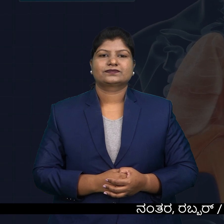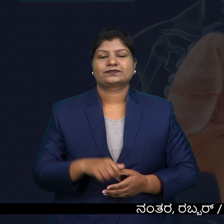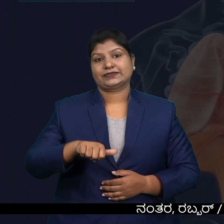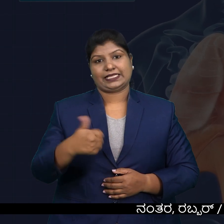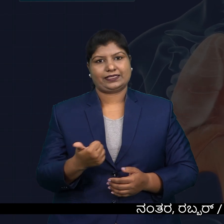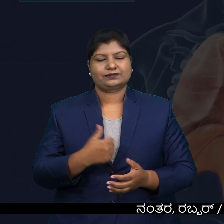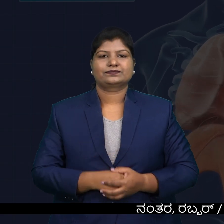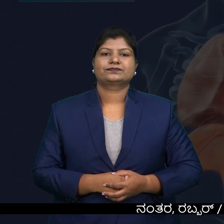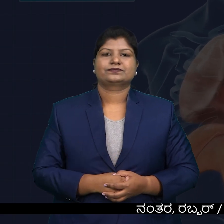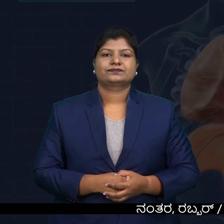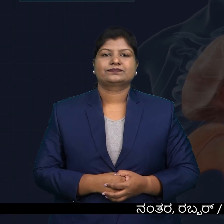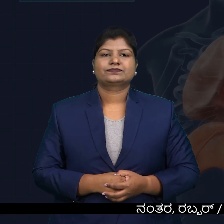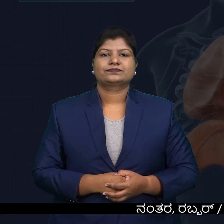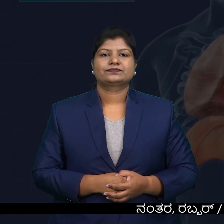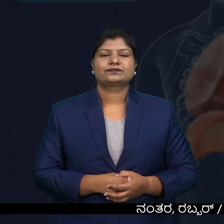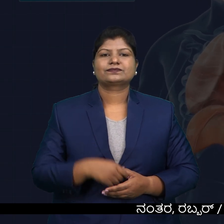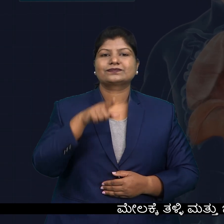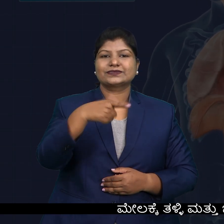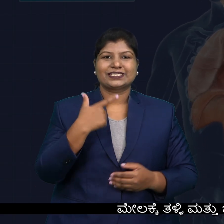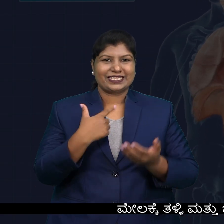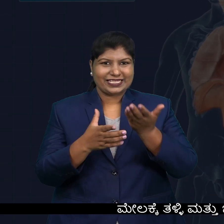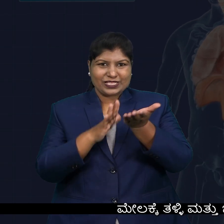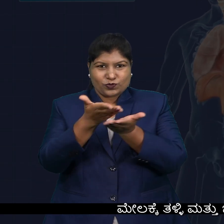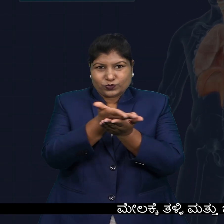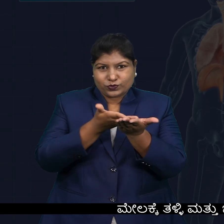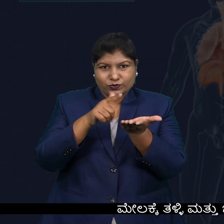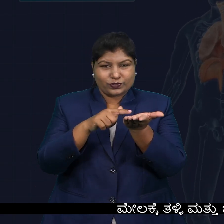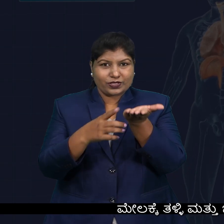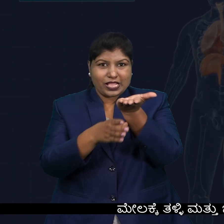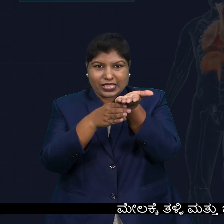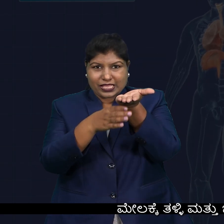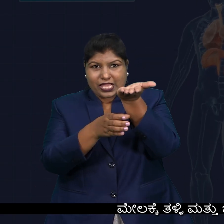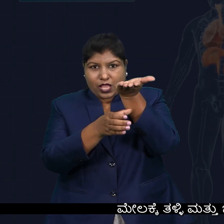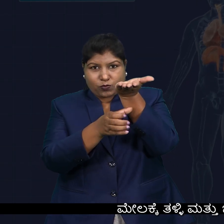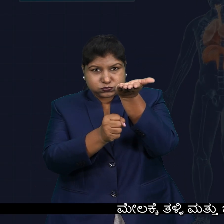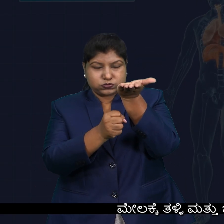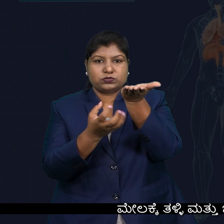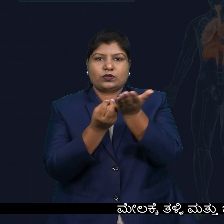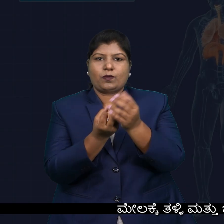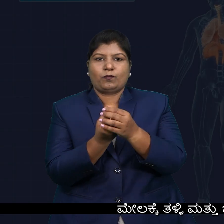ನಂತರ ರಬ್ಬರ್ ಅಥವಾ ಪ್ಲಾಸ್ಟಿಕ್ ಹಾಳೆಯನ್ನು ಮೇಲಕ್ಕೆ ತಳ್ಳಿ ಮತ್ತು ಬಲೂನ್ಗಳನ್ನು ಗಮನಿಸಿ.